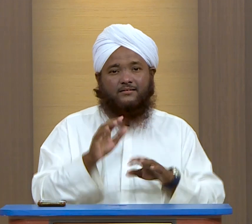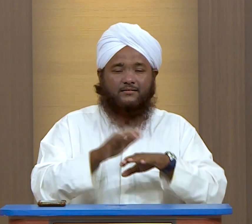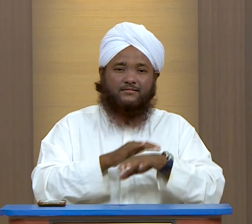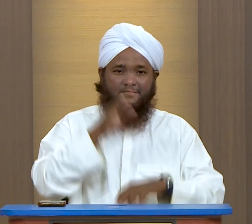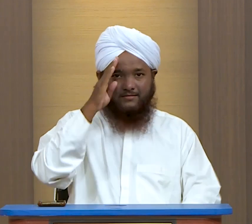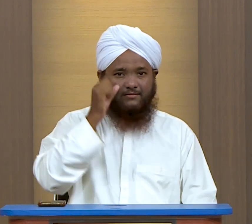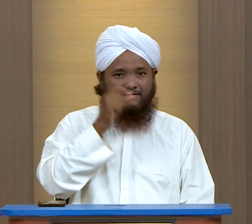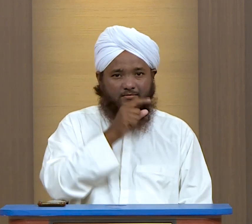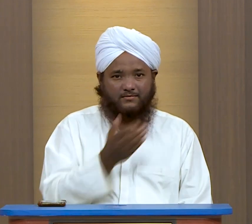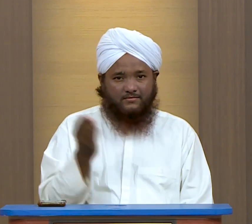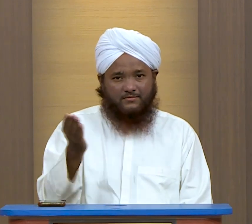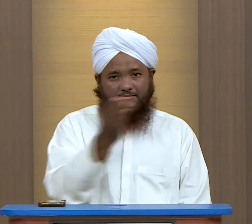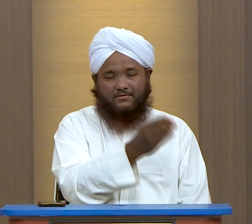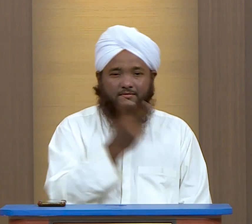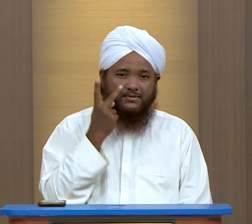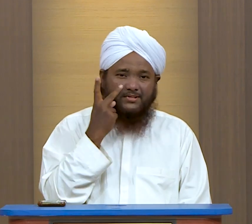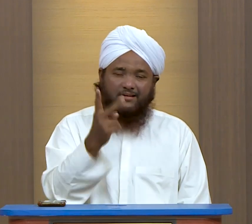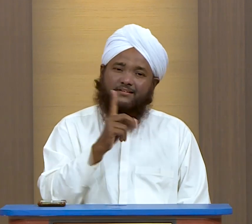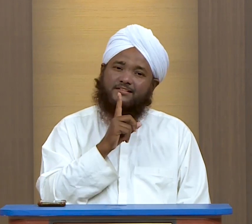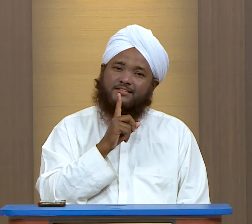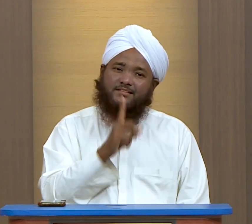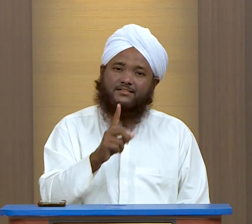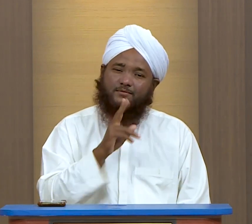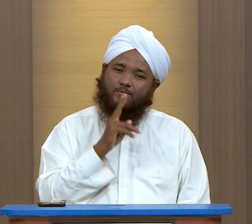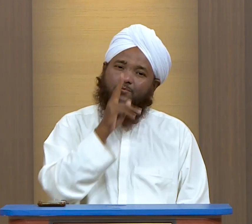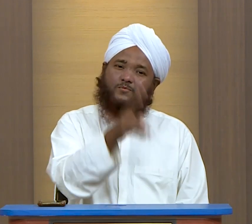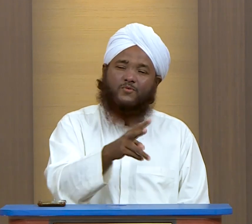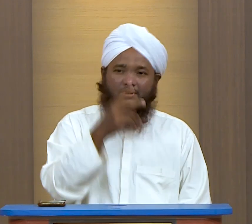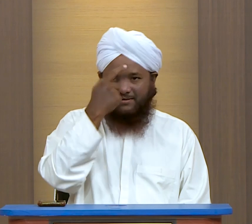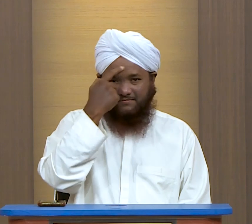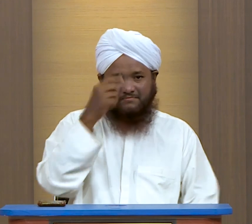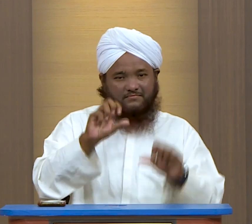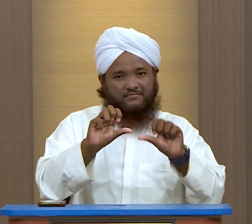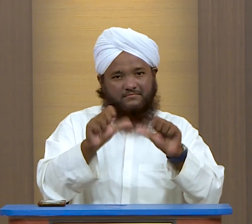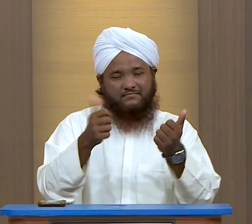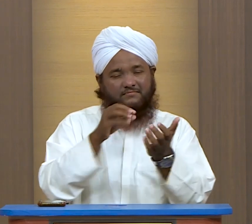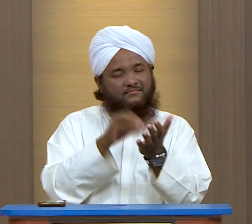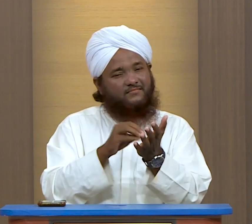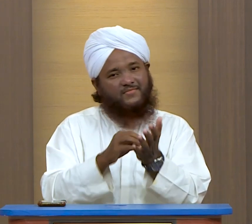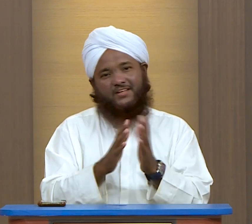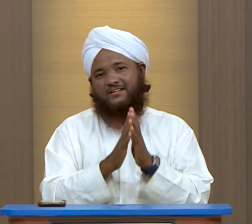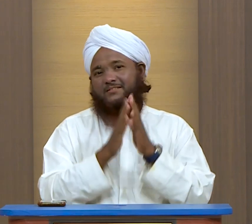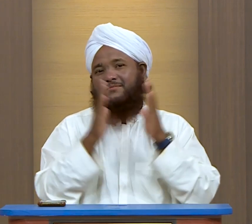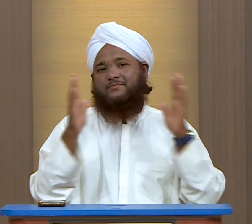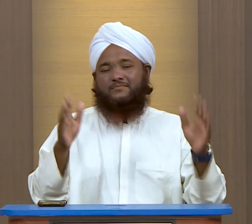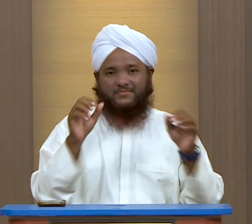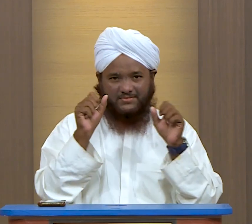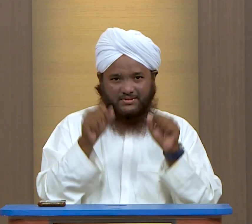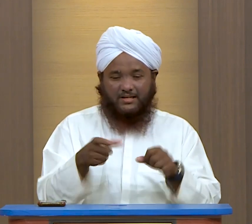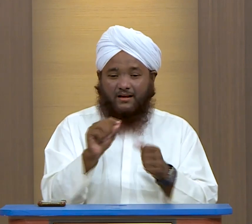بھائیوں، دیکھا آپ نے سچ بولنے والے خوش نصیب لوگ کیسے کیسے عظیم الشان فضائل اور دنیا و آخرت کے انعامات